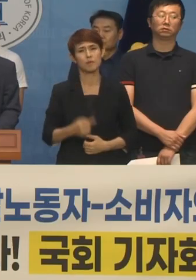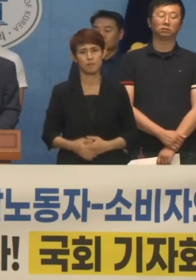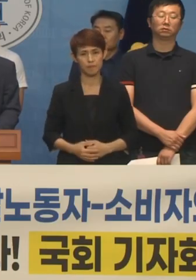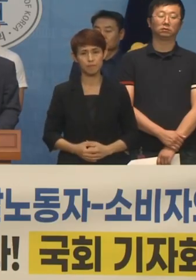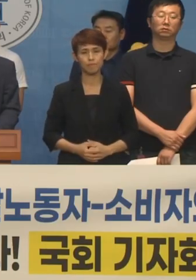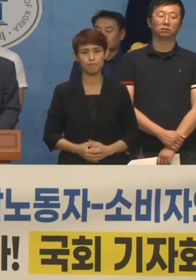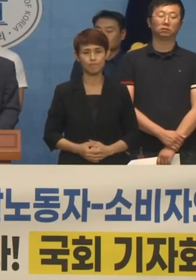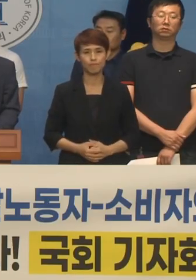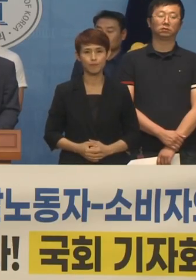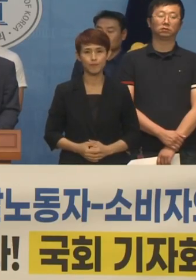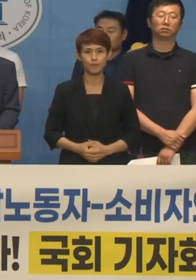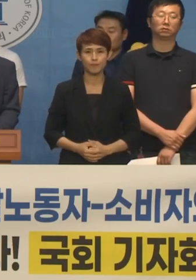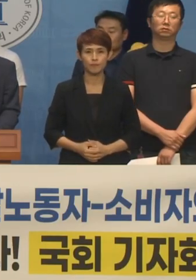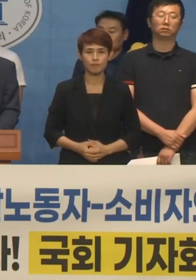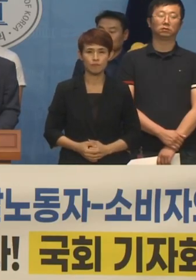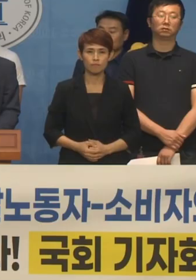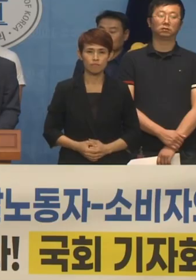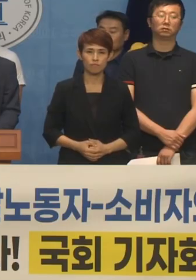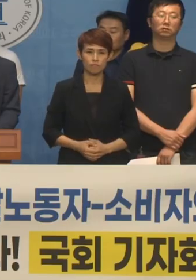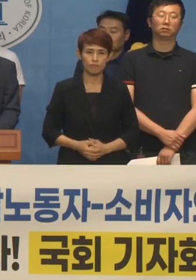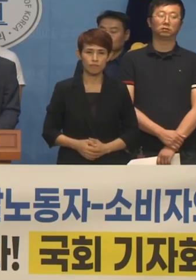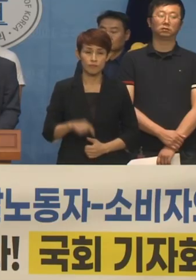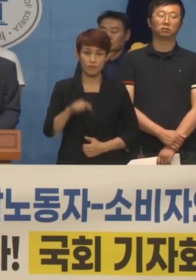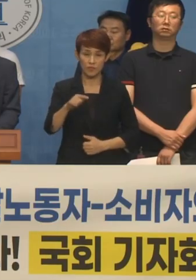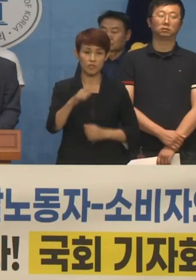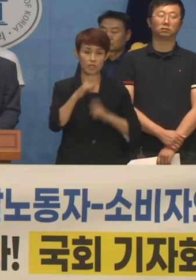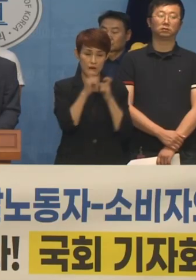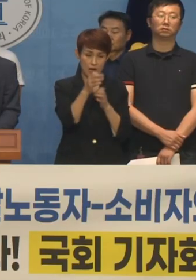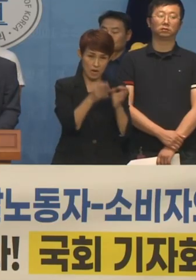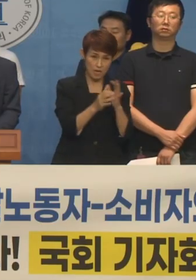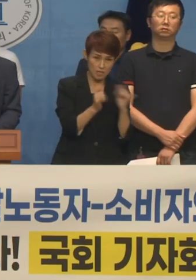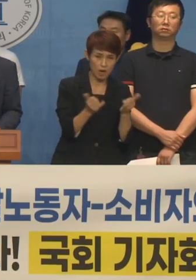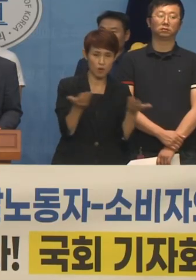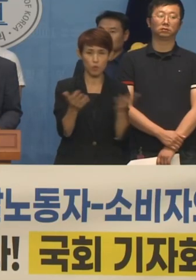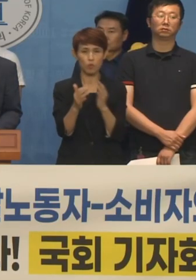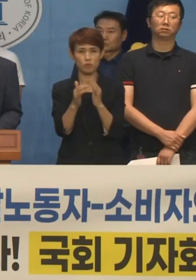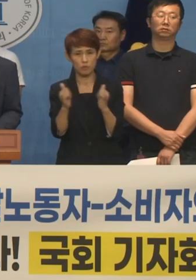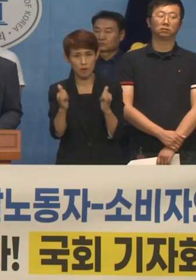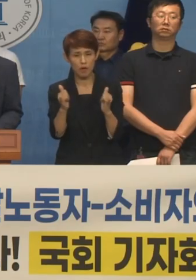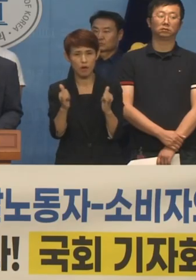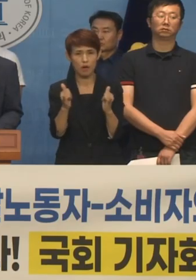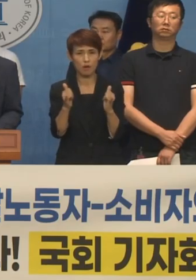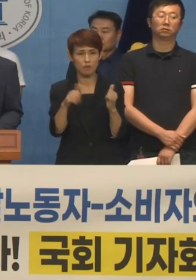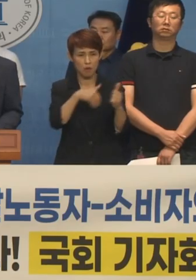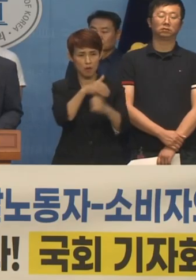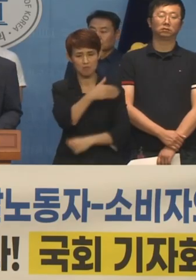막심합니다. 이중고, 삼중고에 놓인 자영업자와 노동자들의 상황을 외면하면서 그